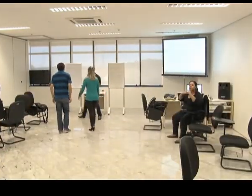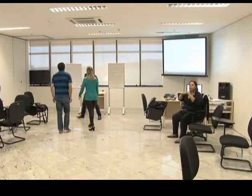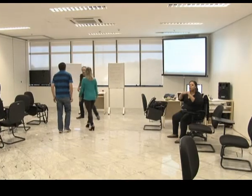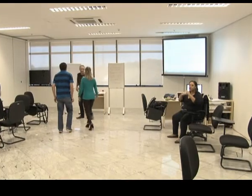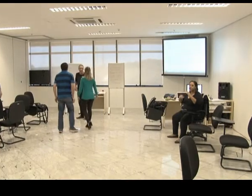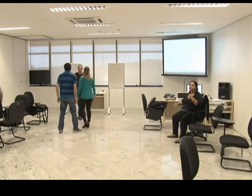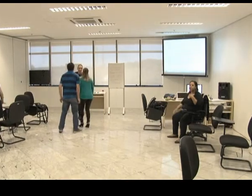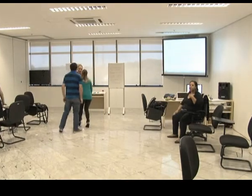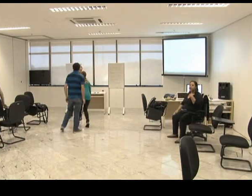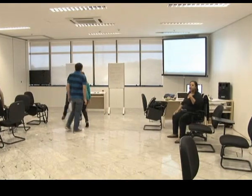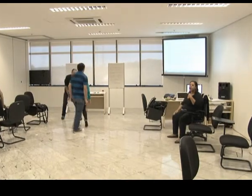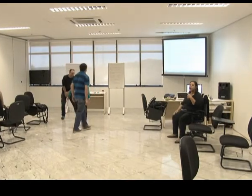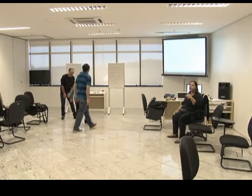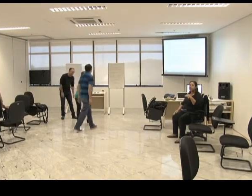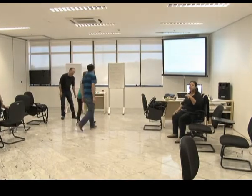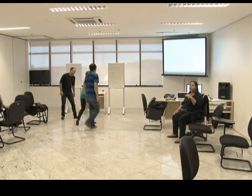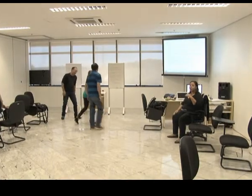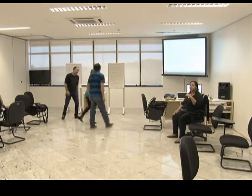Pantufa. Eu faria com a língua.